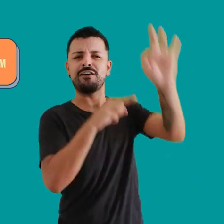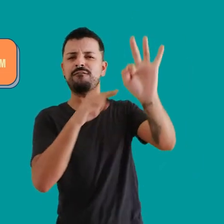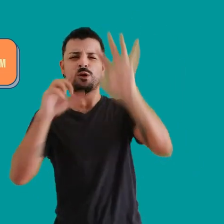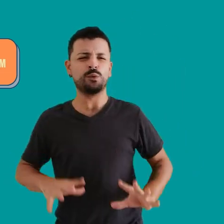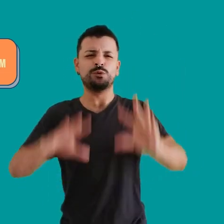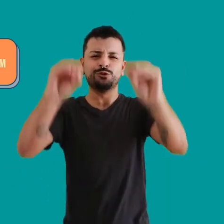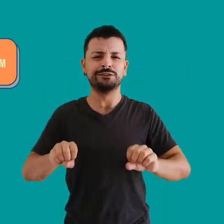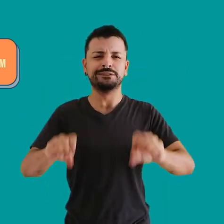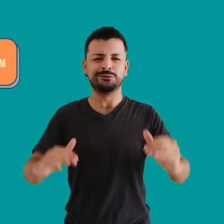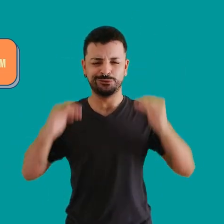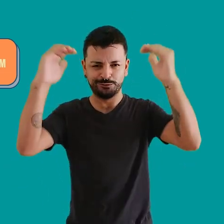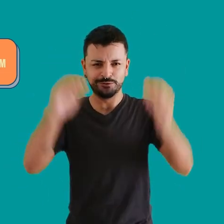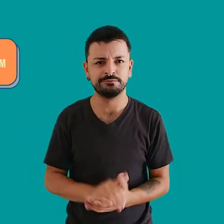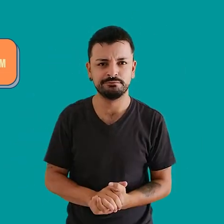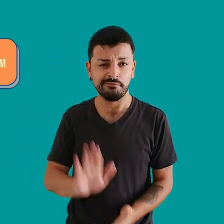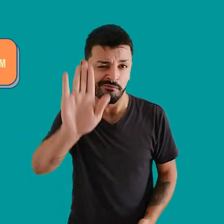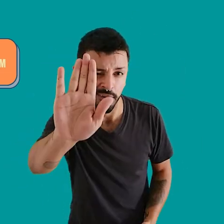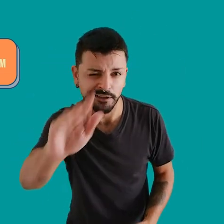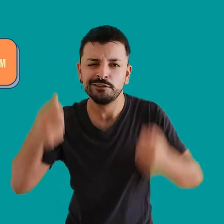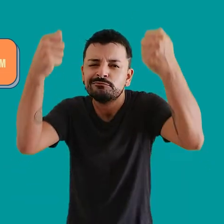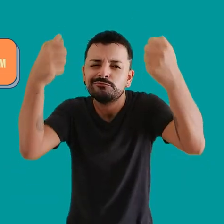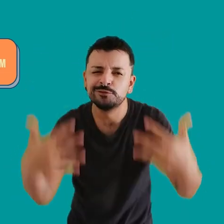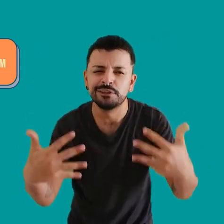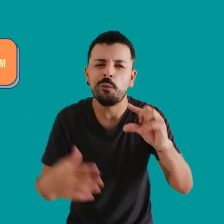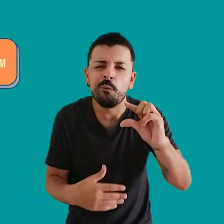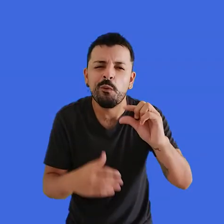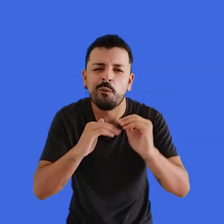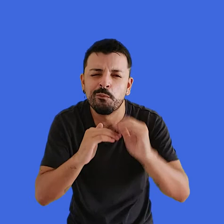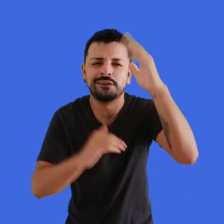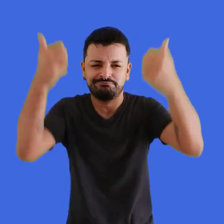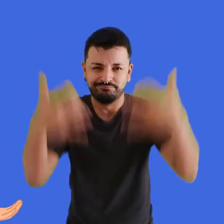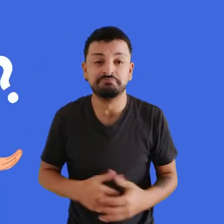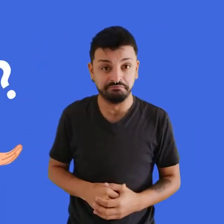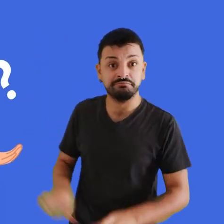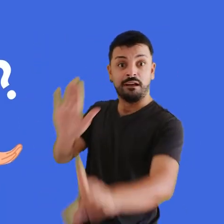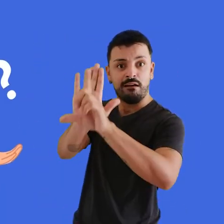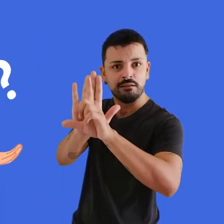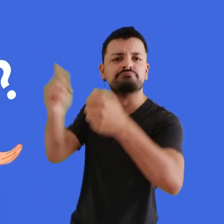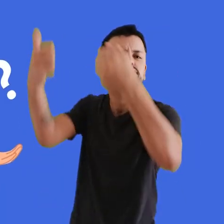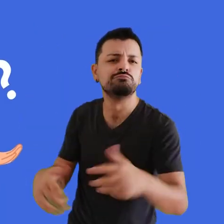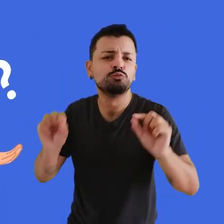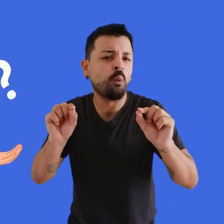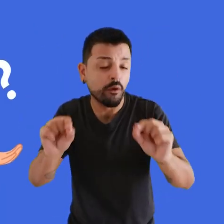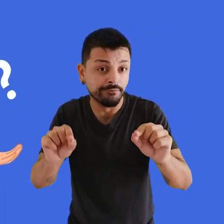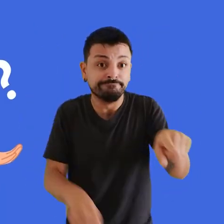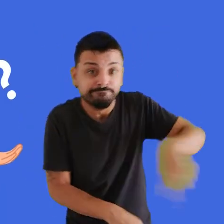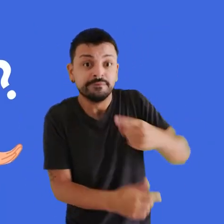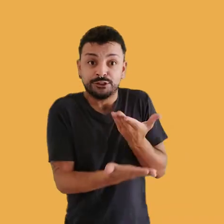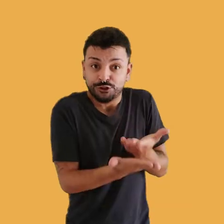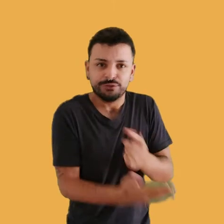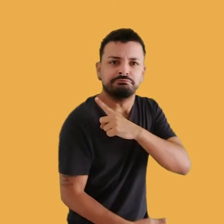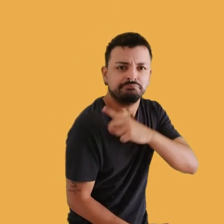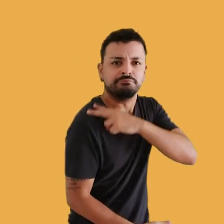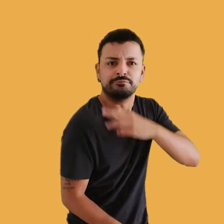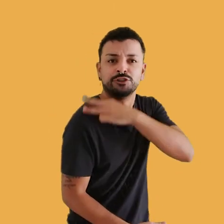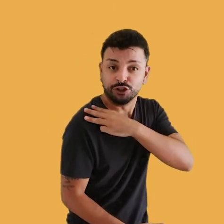para todas as instituições federais de ensino superior. Mas vamos explicar um pouco melhor. De acordo com a lei,